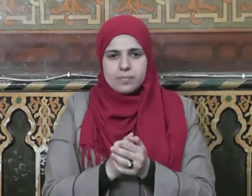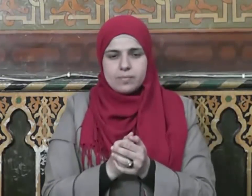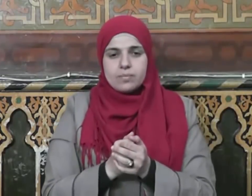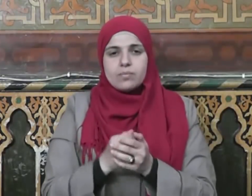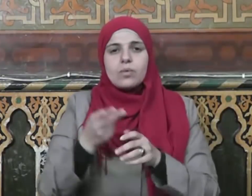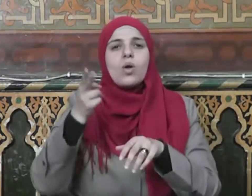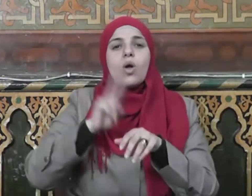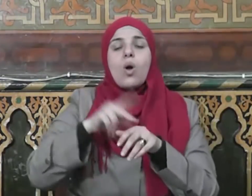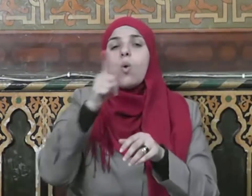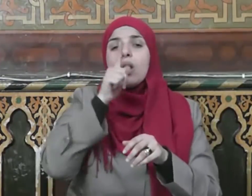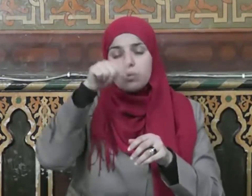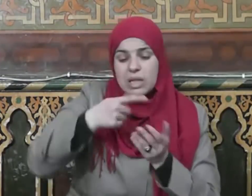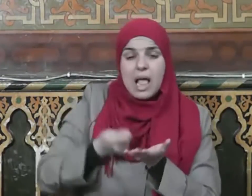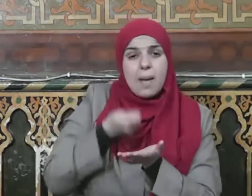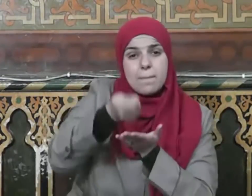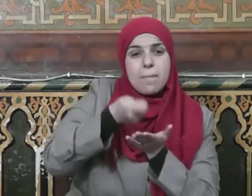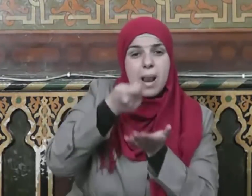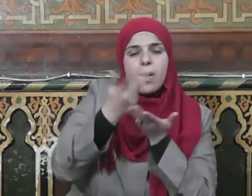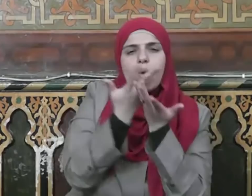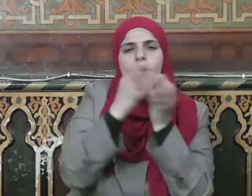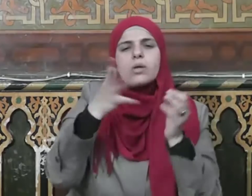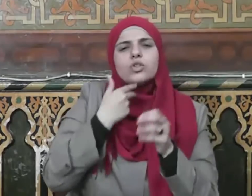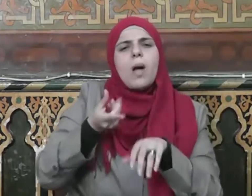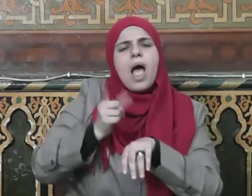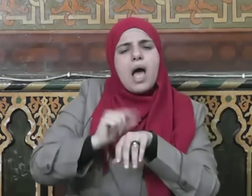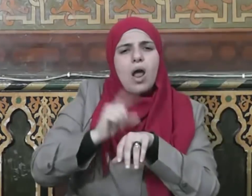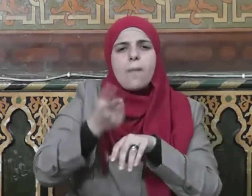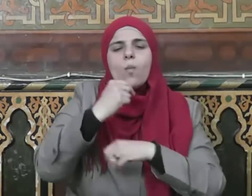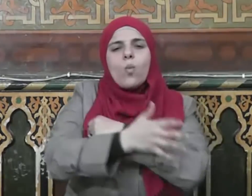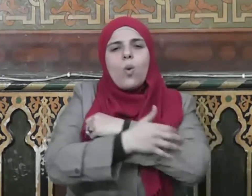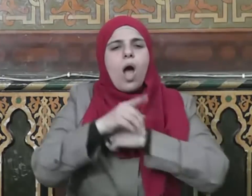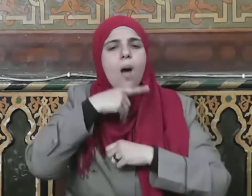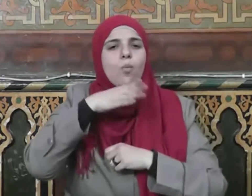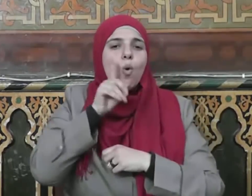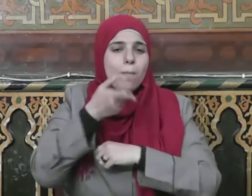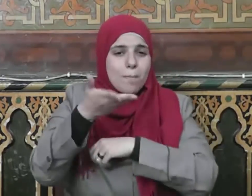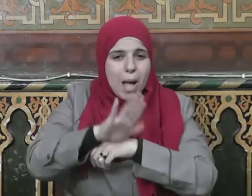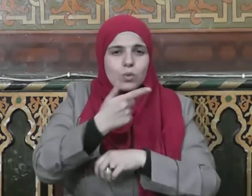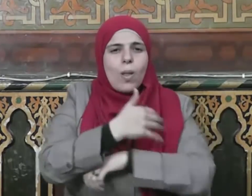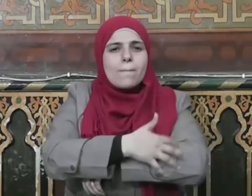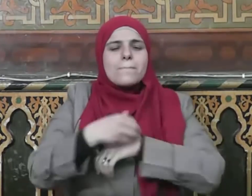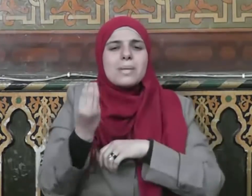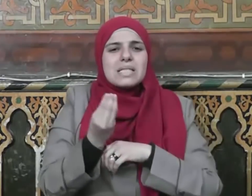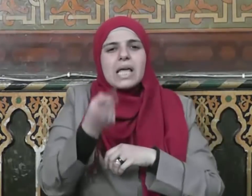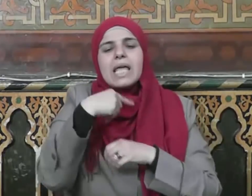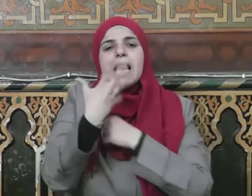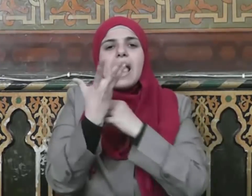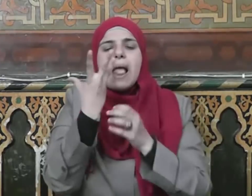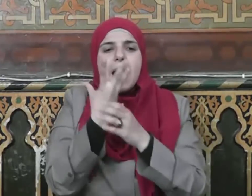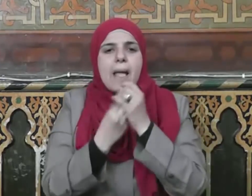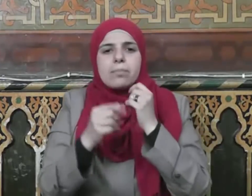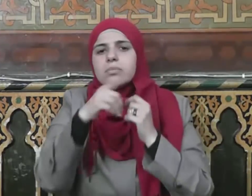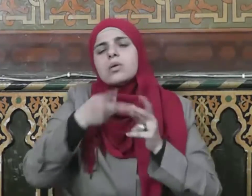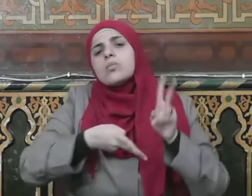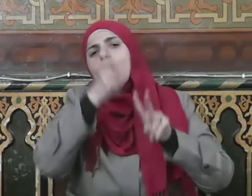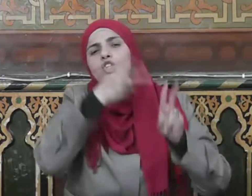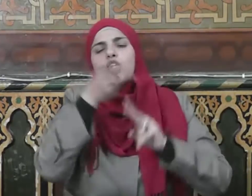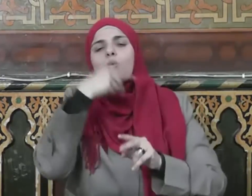وآتى المال على حبه ذوي القربى واليتامى والمساكين وابن السبيل والسائلين.